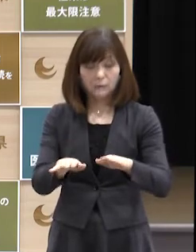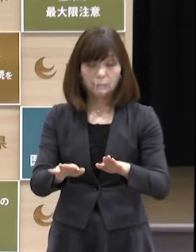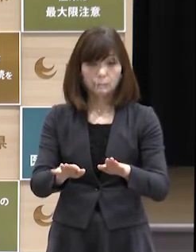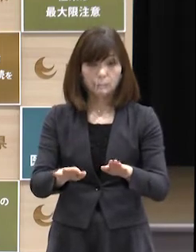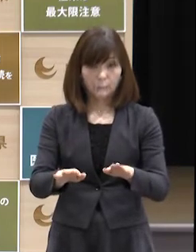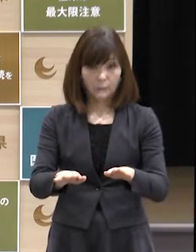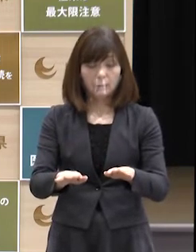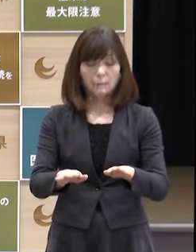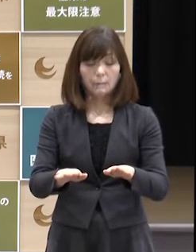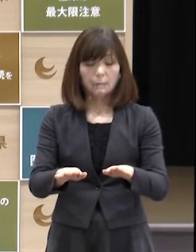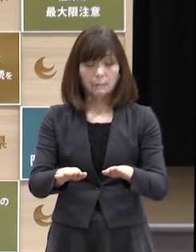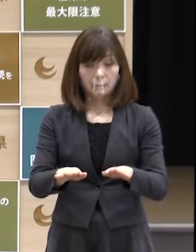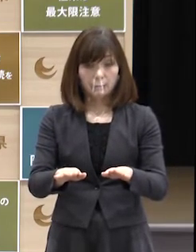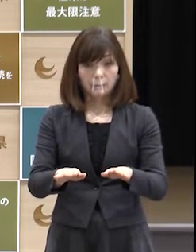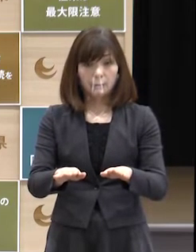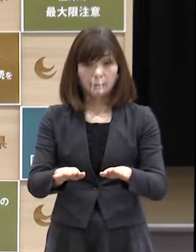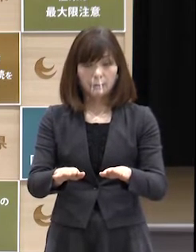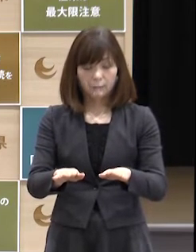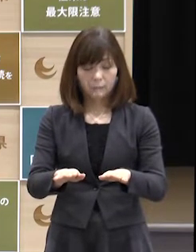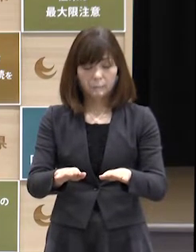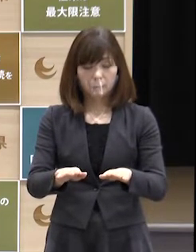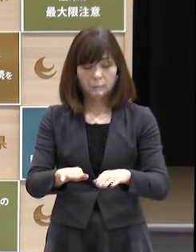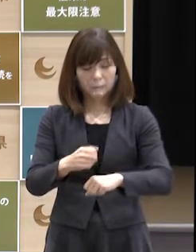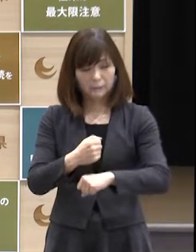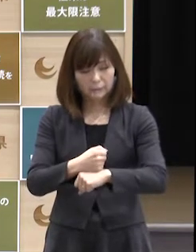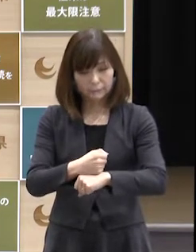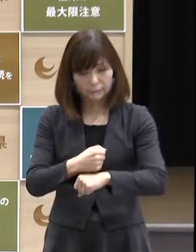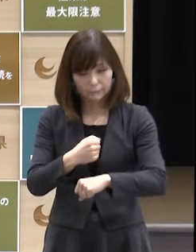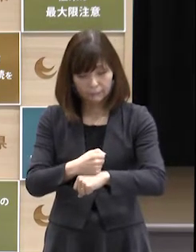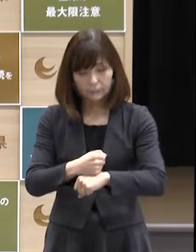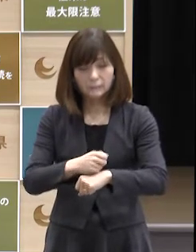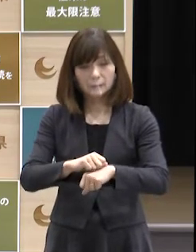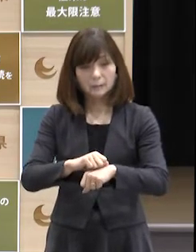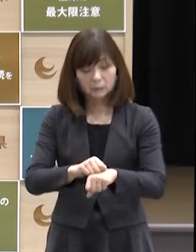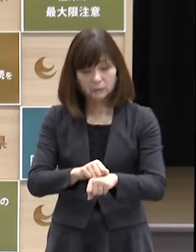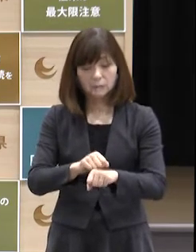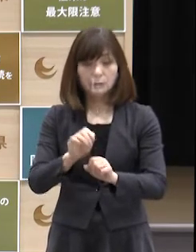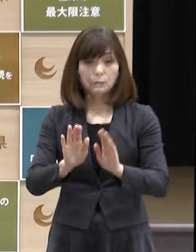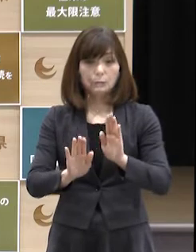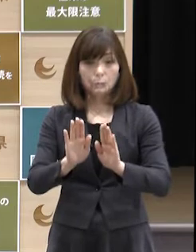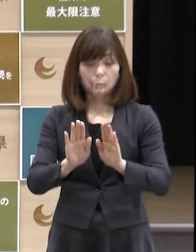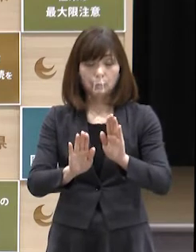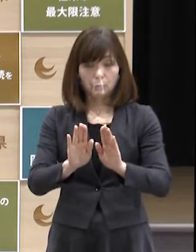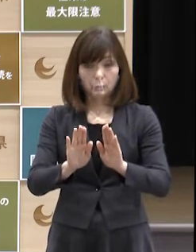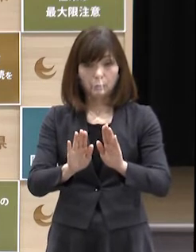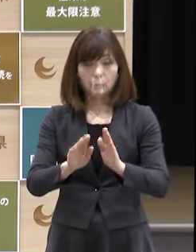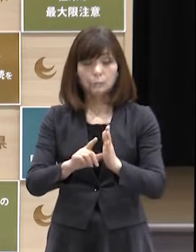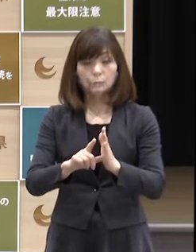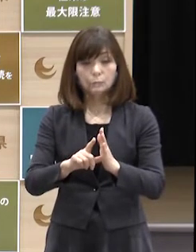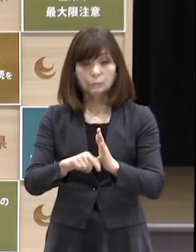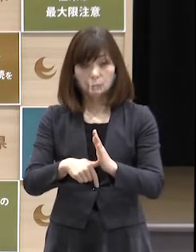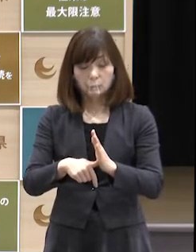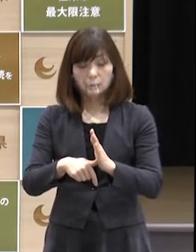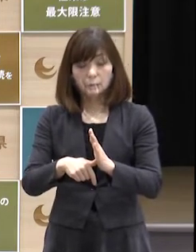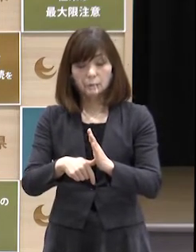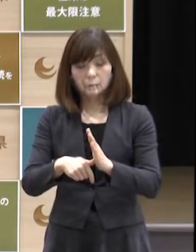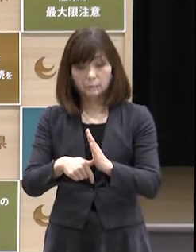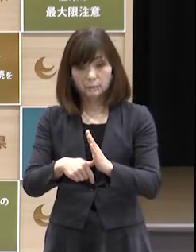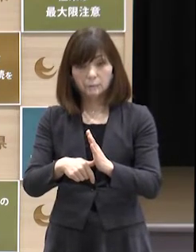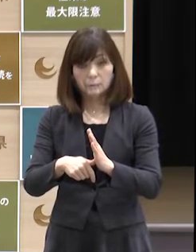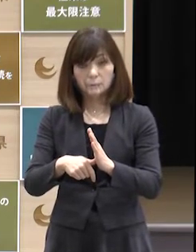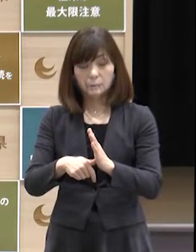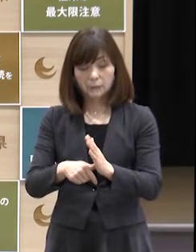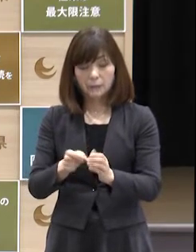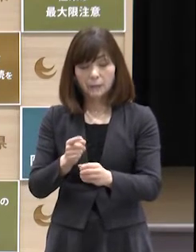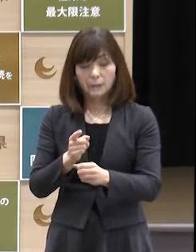という、現在の非常に厳しい国際情勢下で、危機感が高まっているということが、